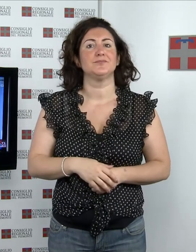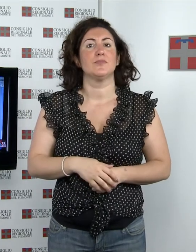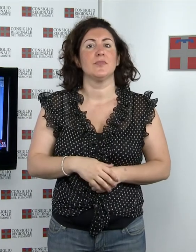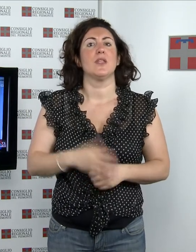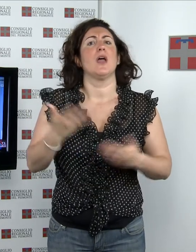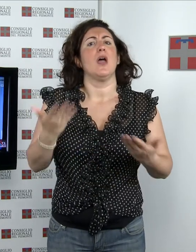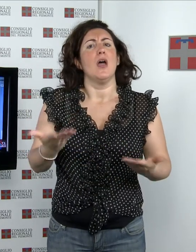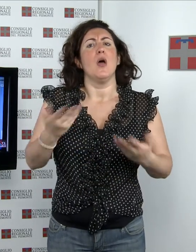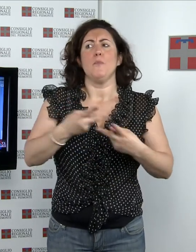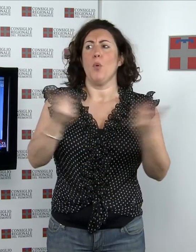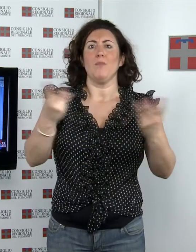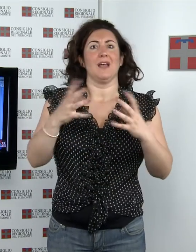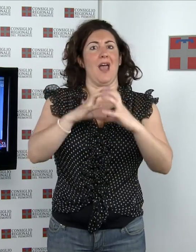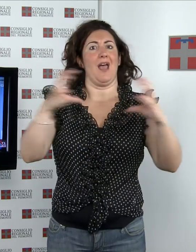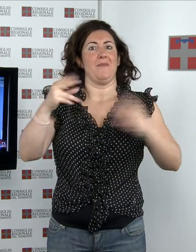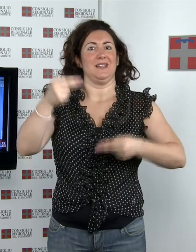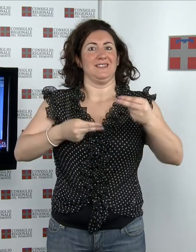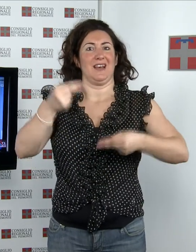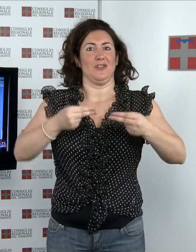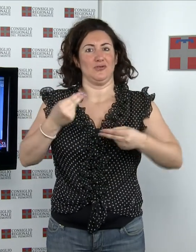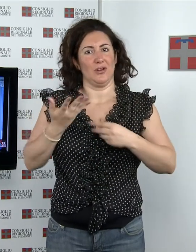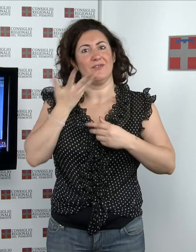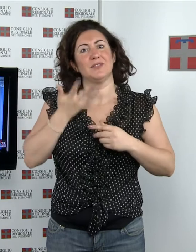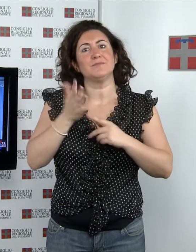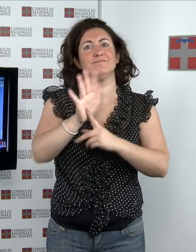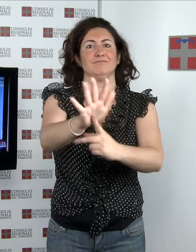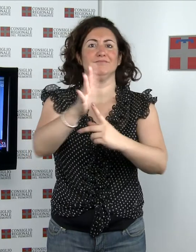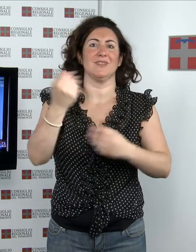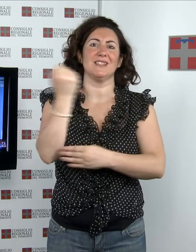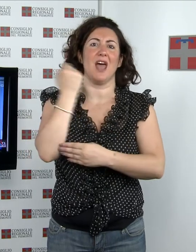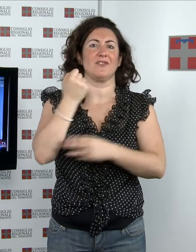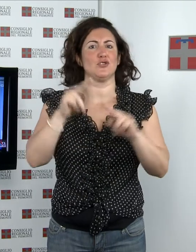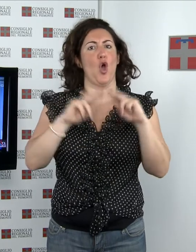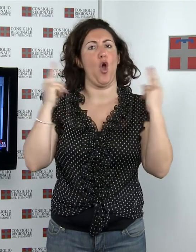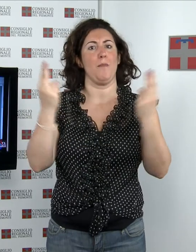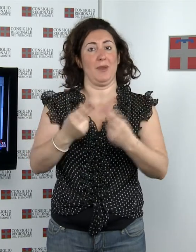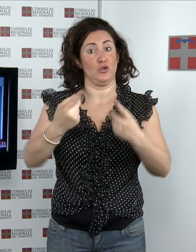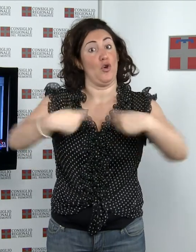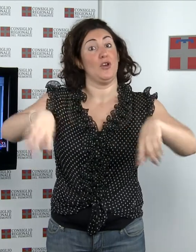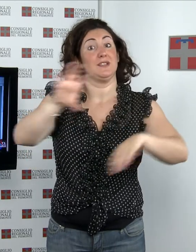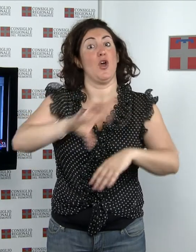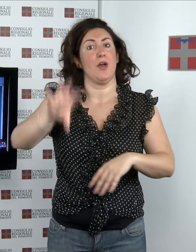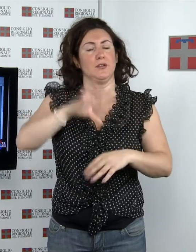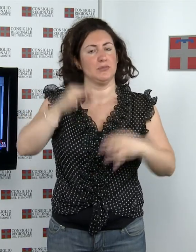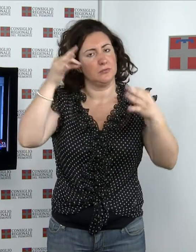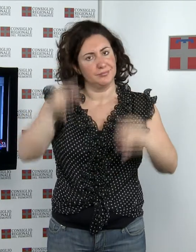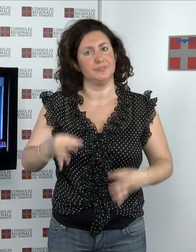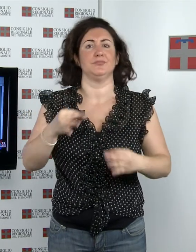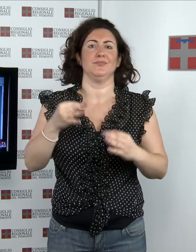e fornire ai cittadini piemontesi un servizio sempre più completo Il consiglio regionale ha deciso di inserire sull'homepage del